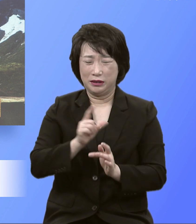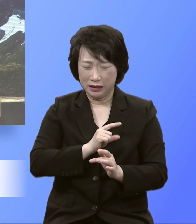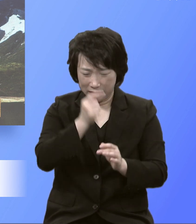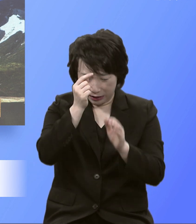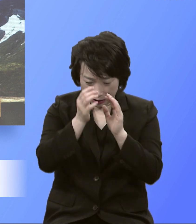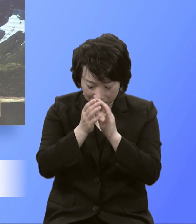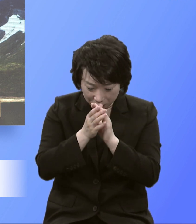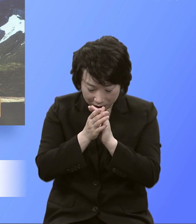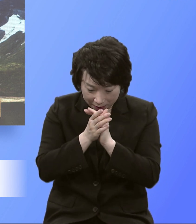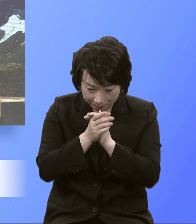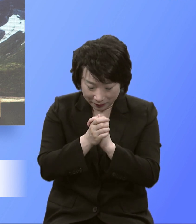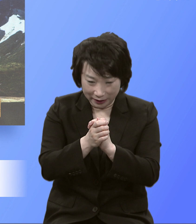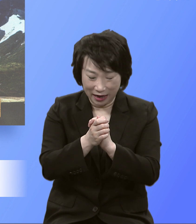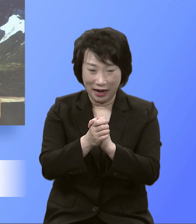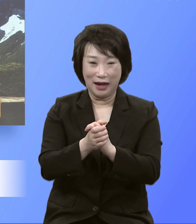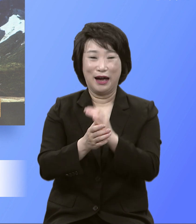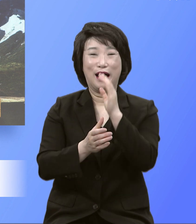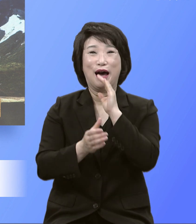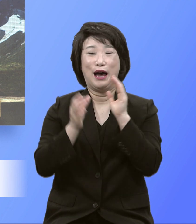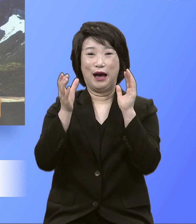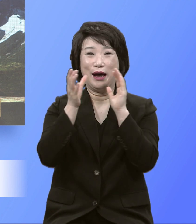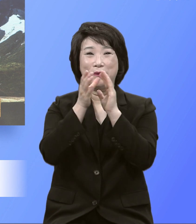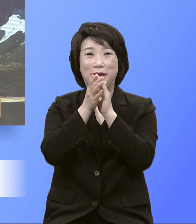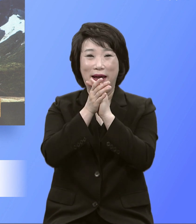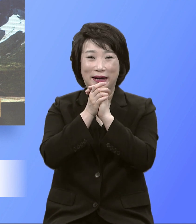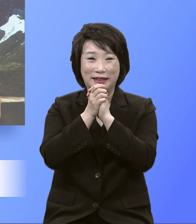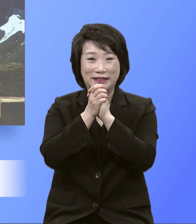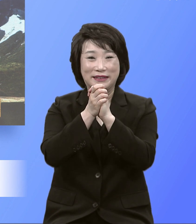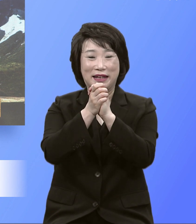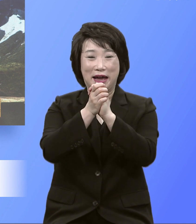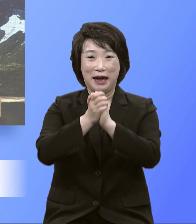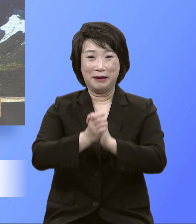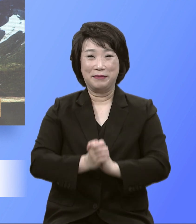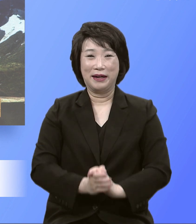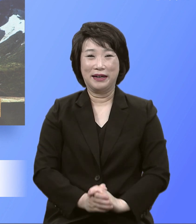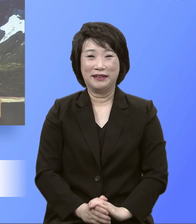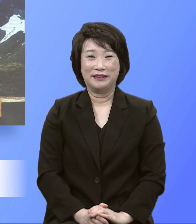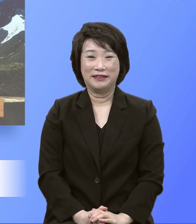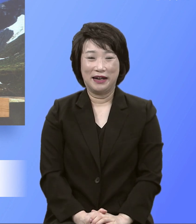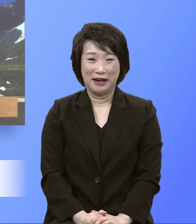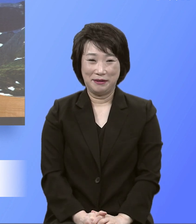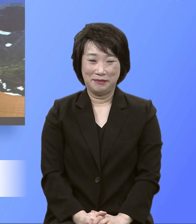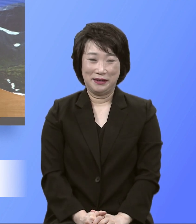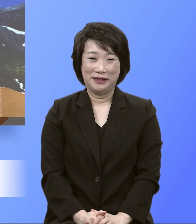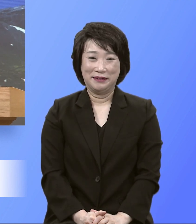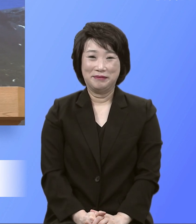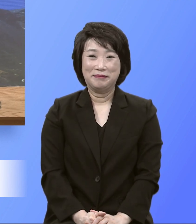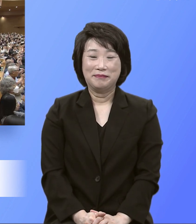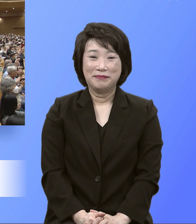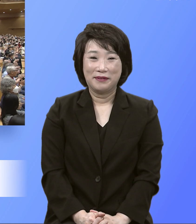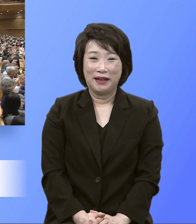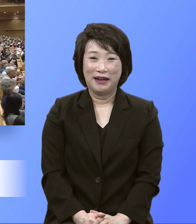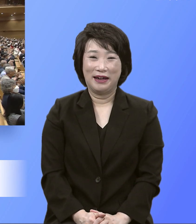예수님 이름으로 기도드리옵나이다. 아멘.